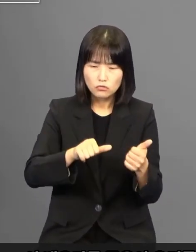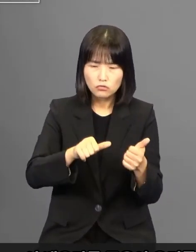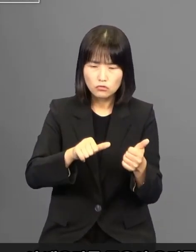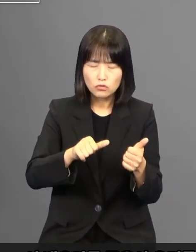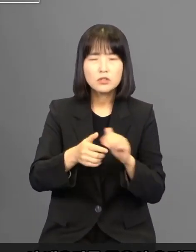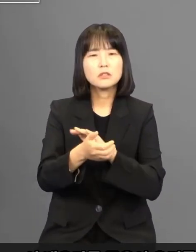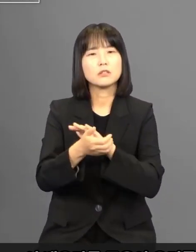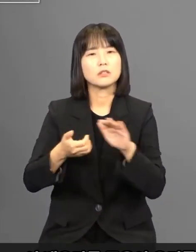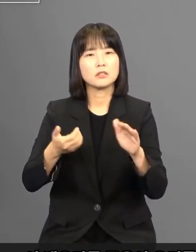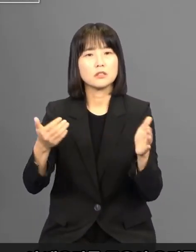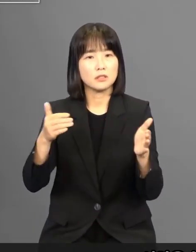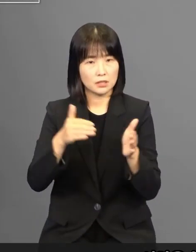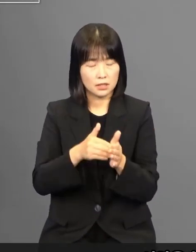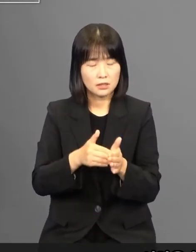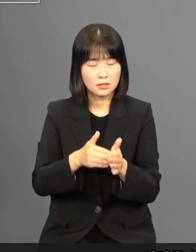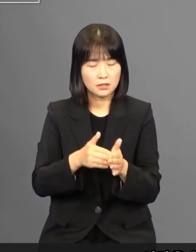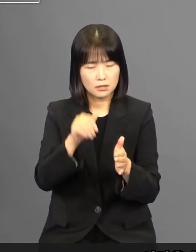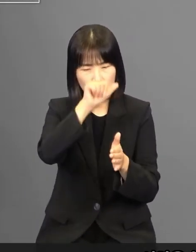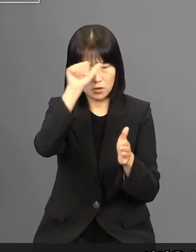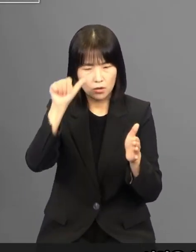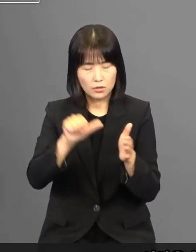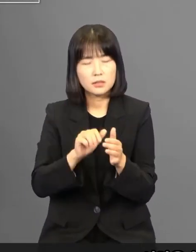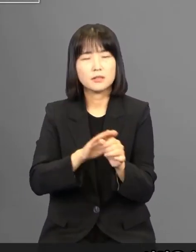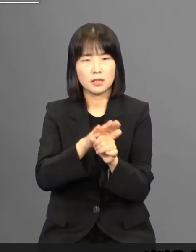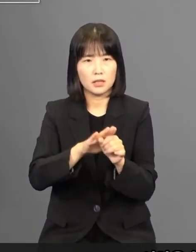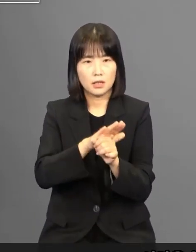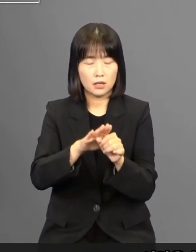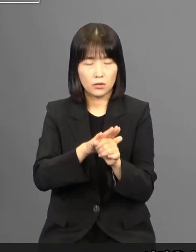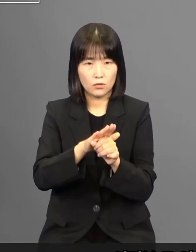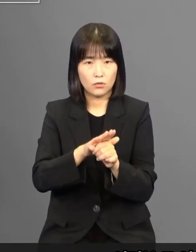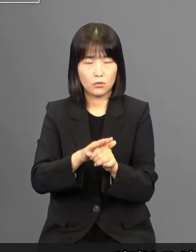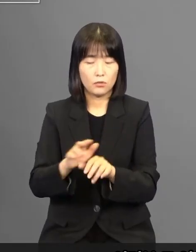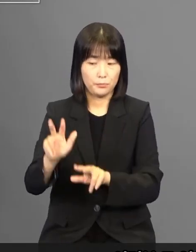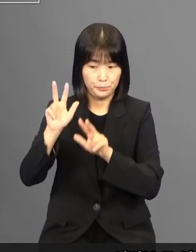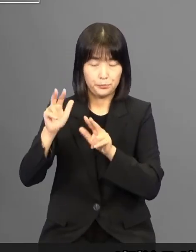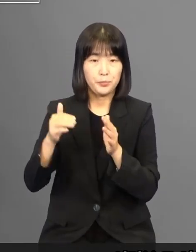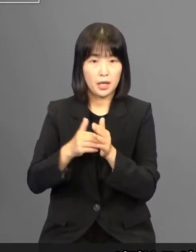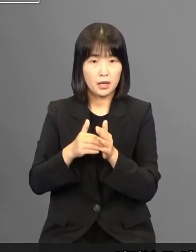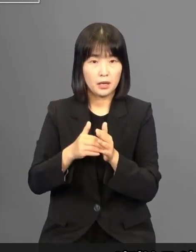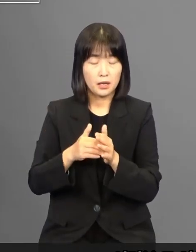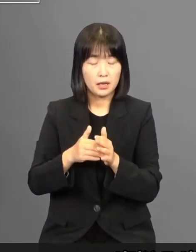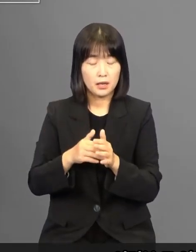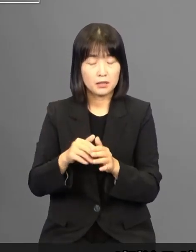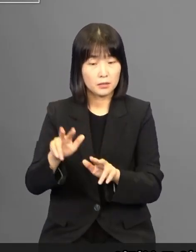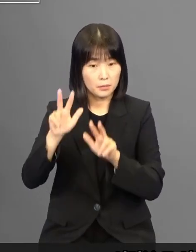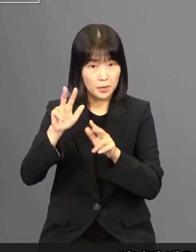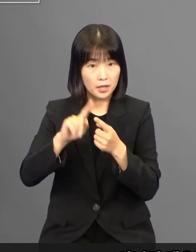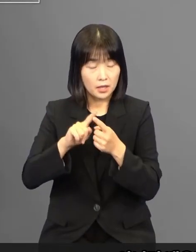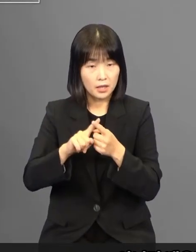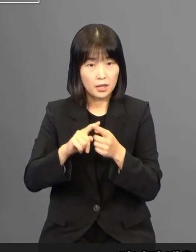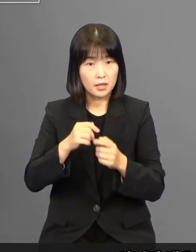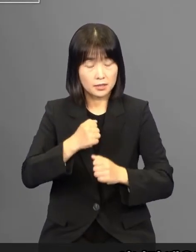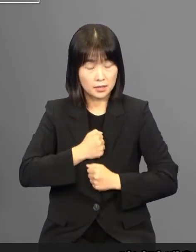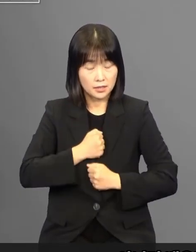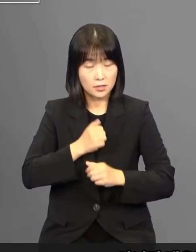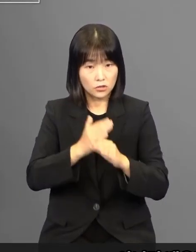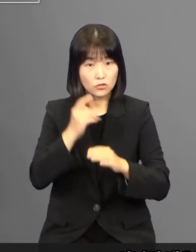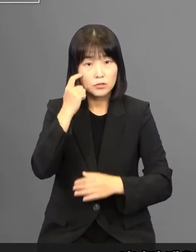때까지 평생 섬기겠습니다. 서약을 하고 언약을 하죠. 여러분 그 언약을 지키고 계십니까?